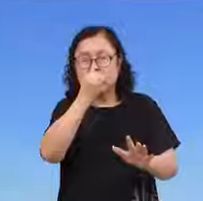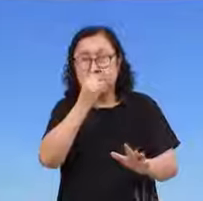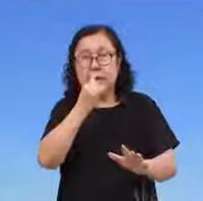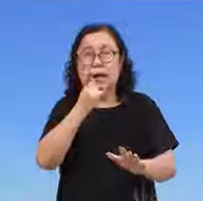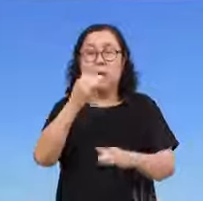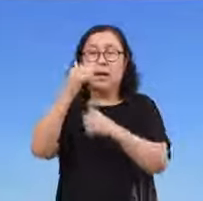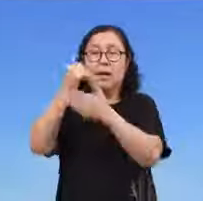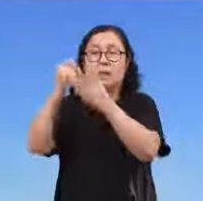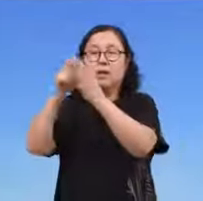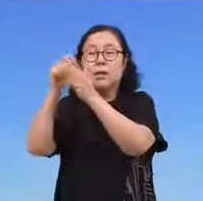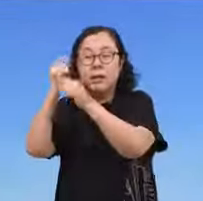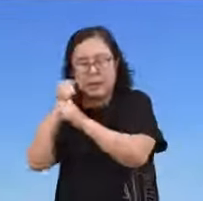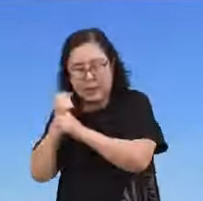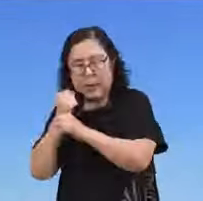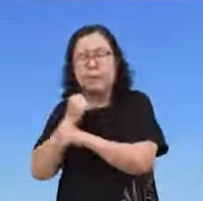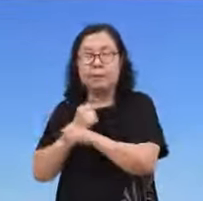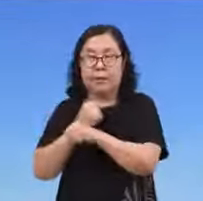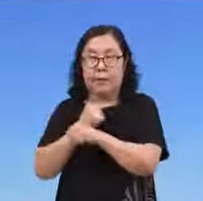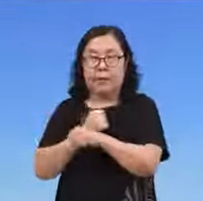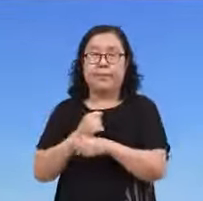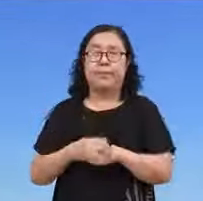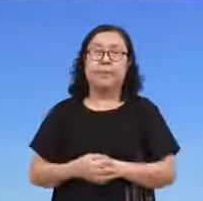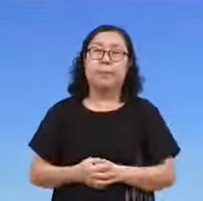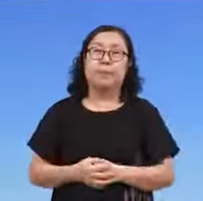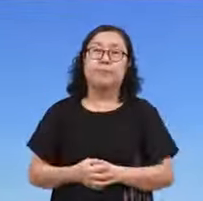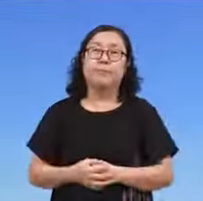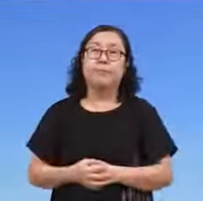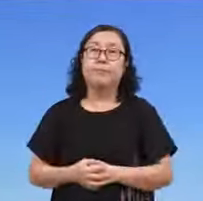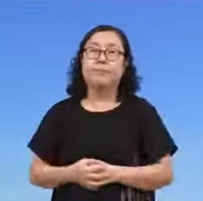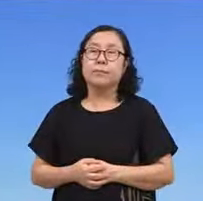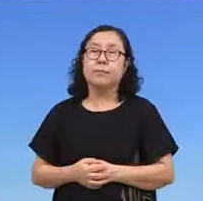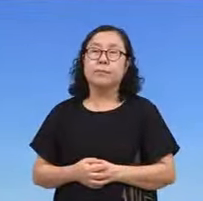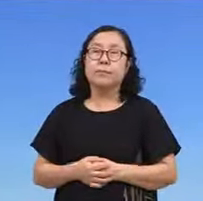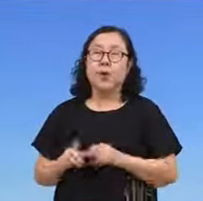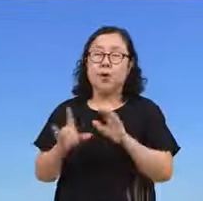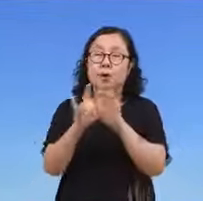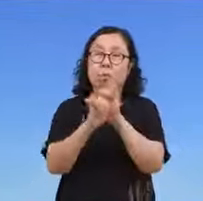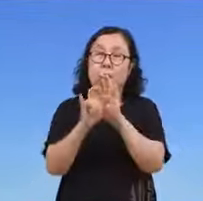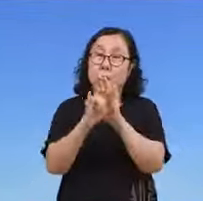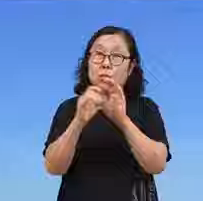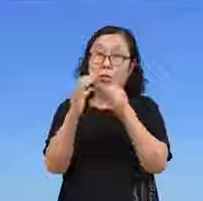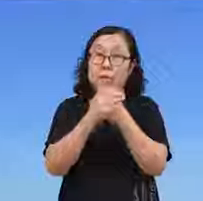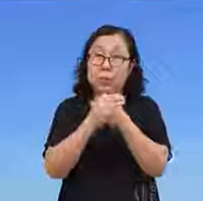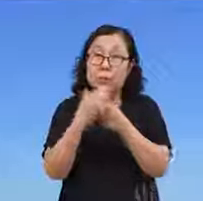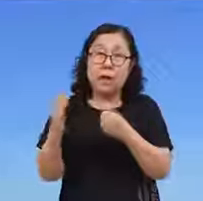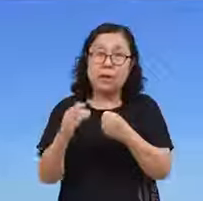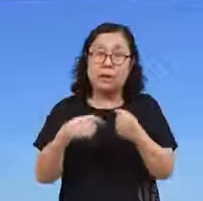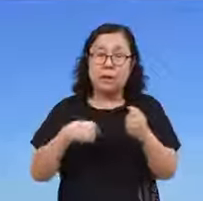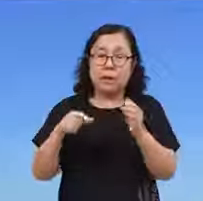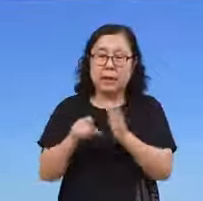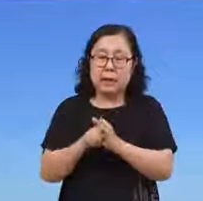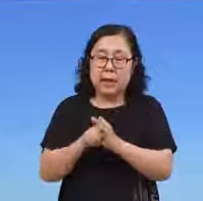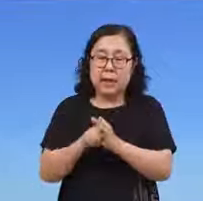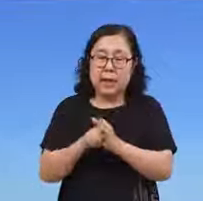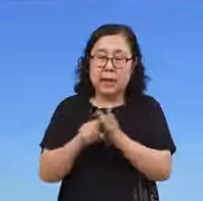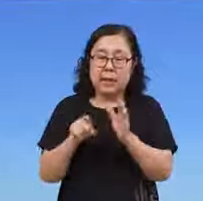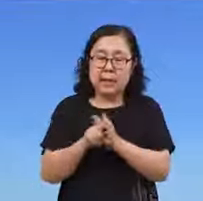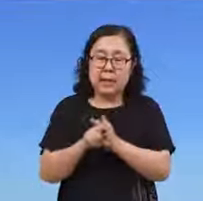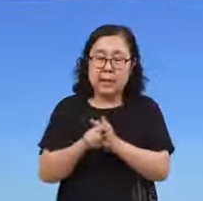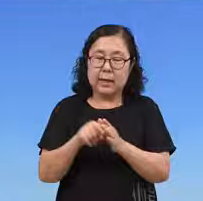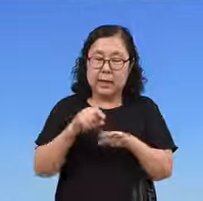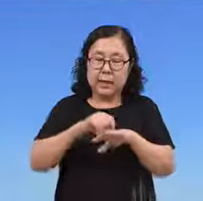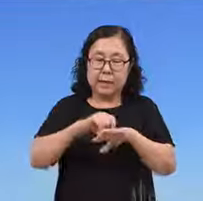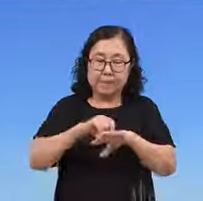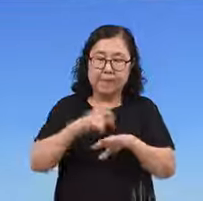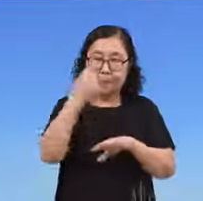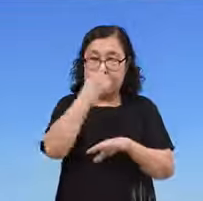인생입니다. 그렇게 하나님을 의지하는 거라는 겁니다. 오늘 여러분, 코로나19로 참 우리 신앙의 밑바닥이 다